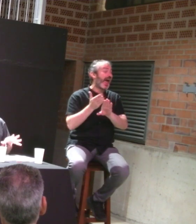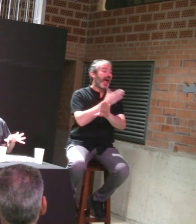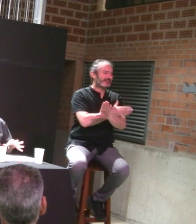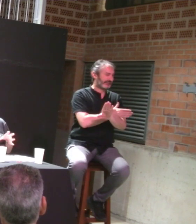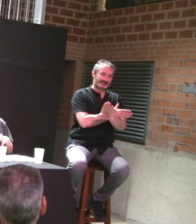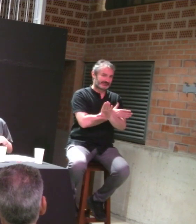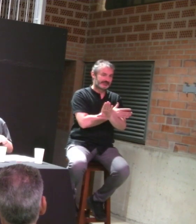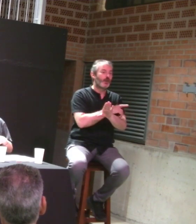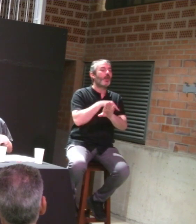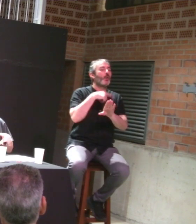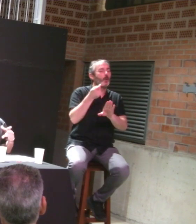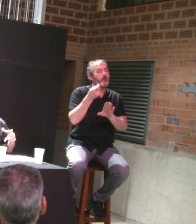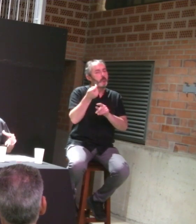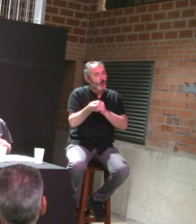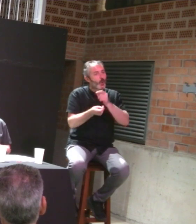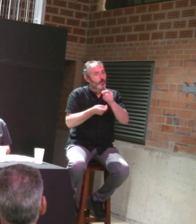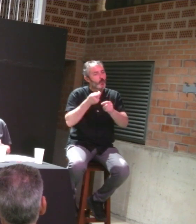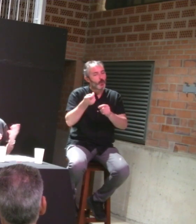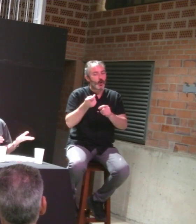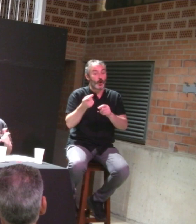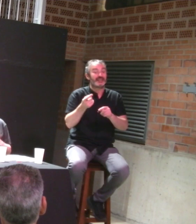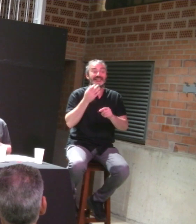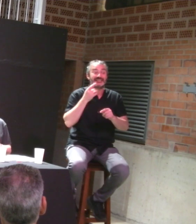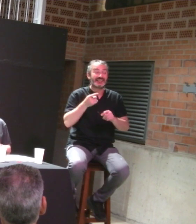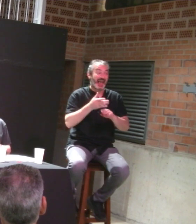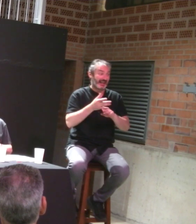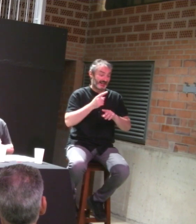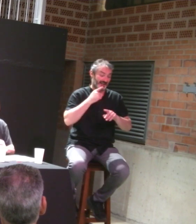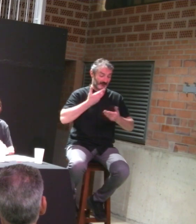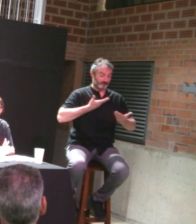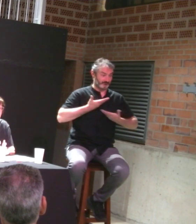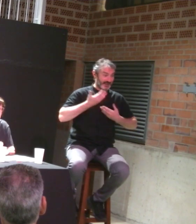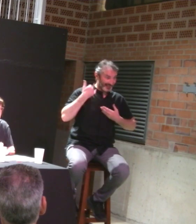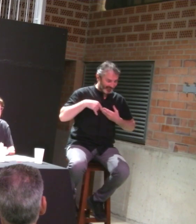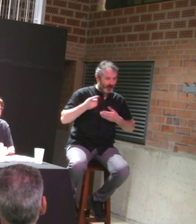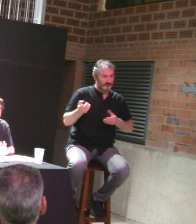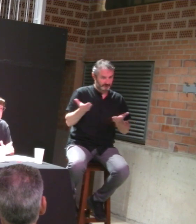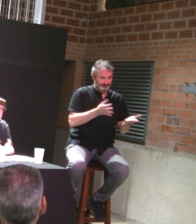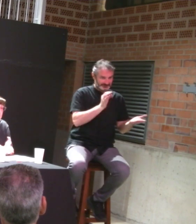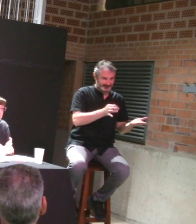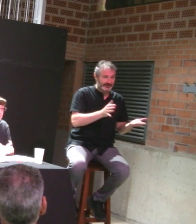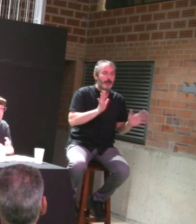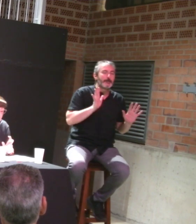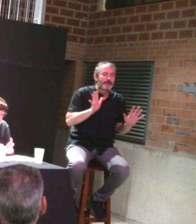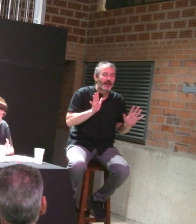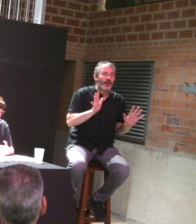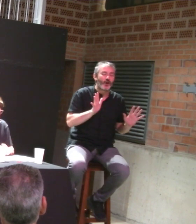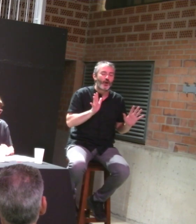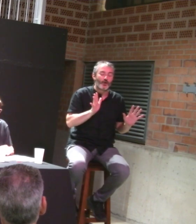mujeres, sobre todo de oficio, a las que tenían el aprendizaje, hiladoras y tejedoras, en el fondo buscaban una